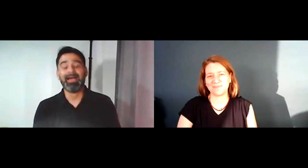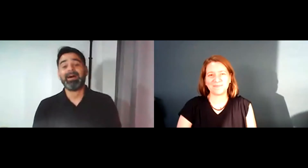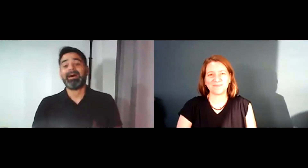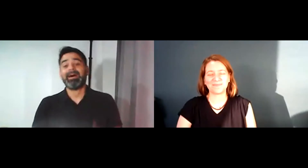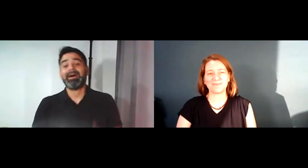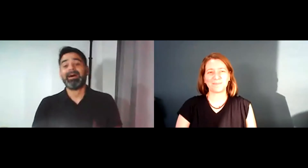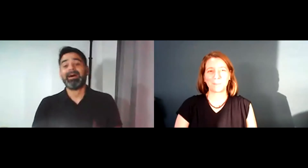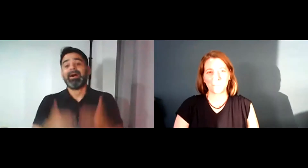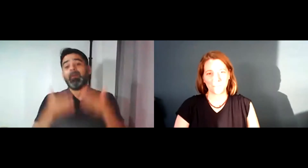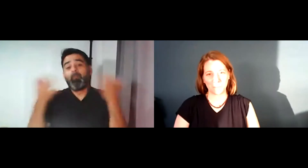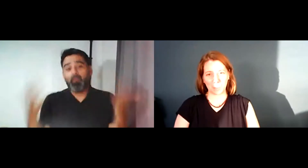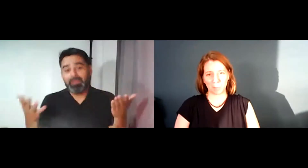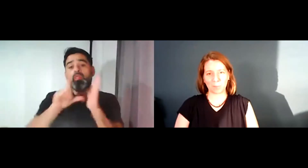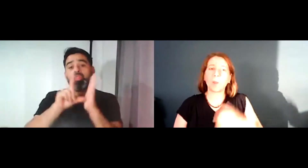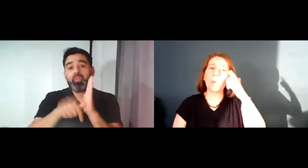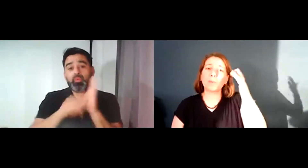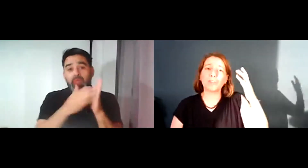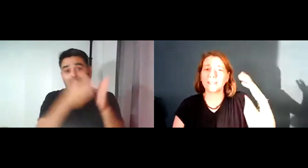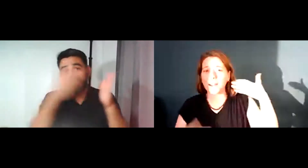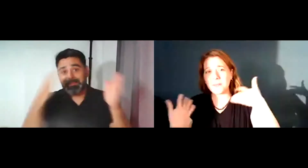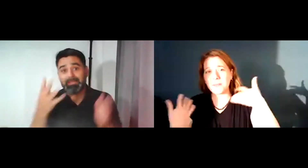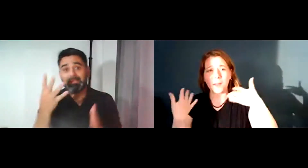Nos vamos a extrañar mucho. Sí.